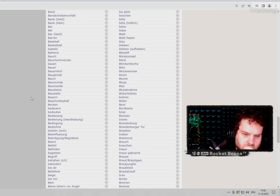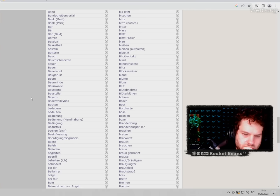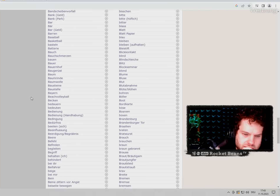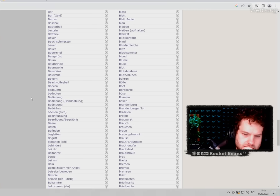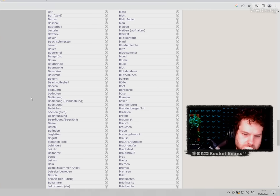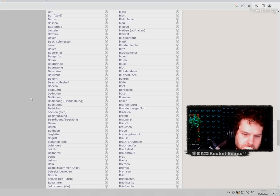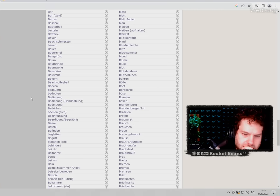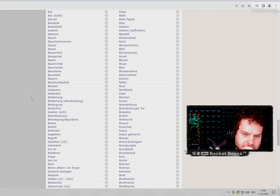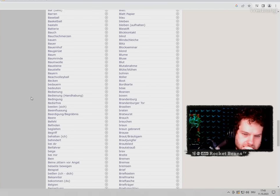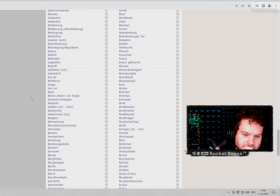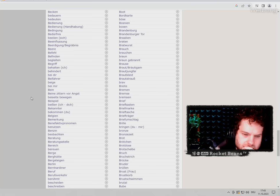Was ist mit Belgien?